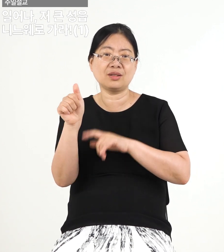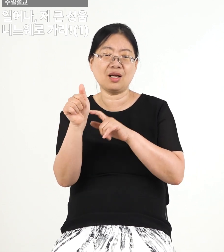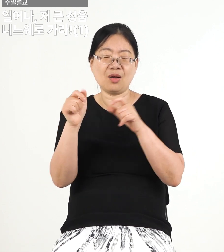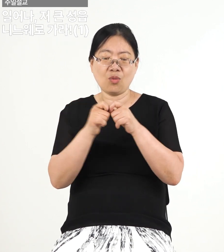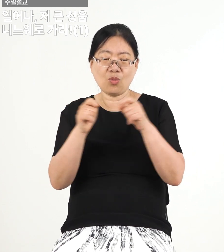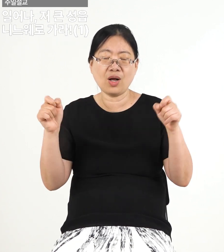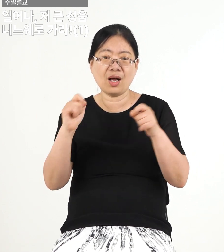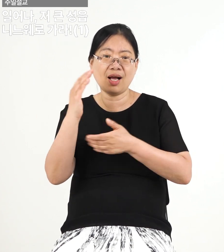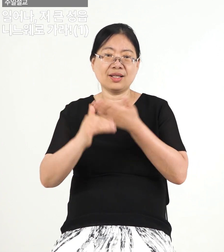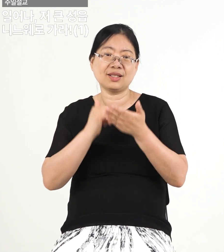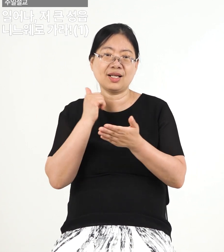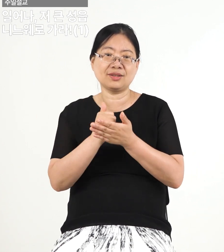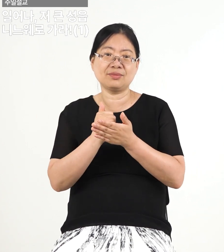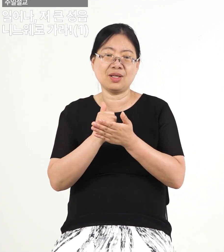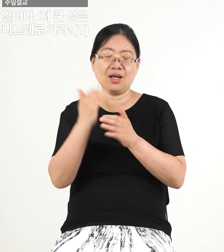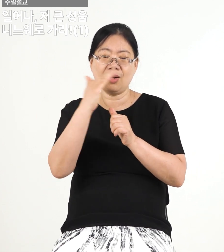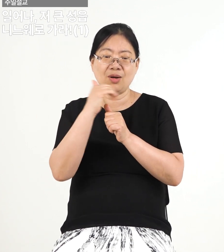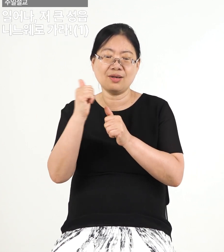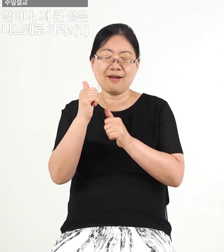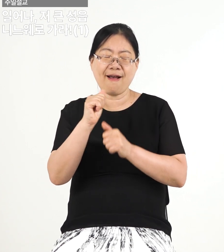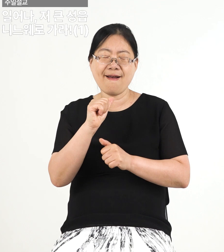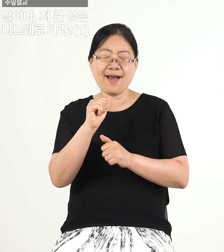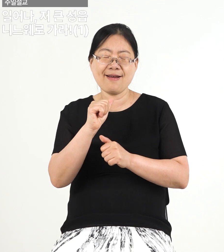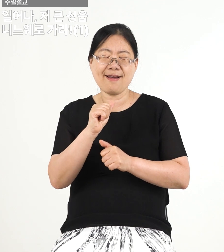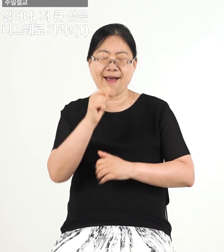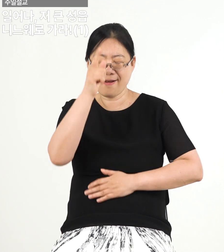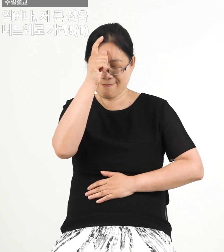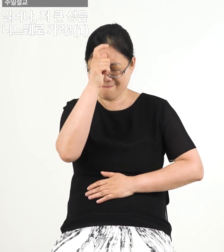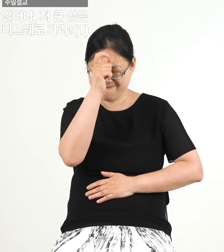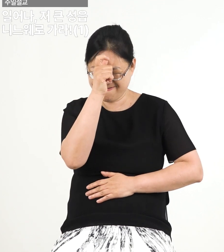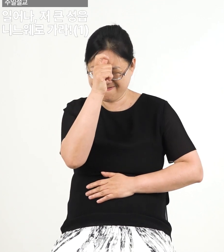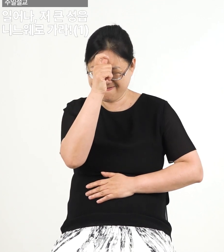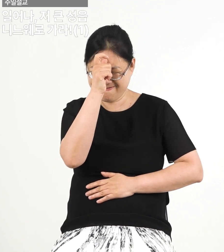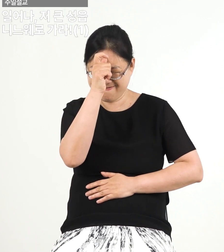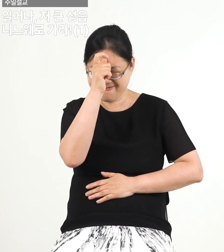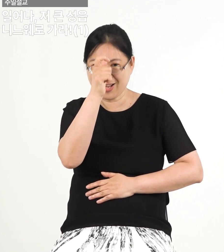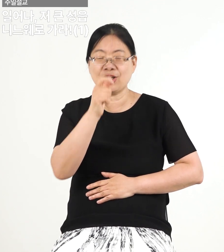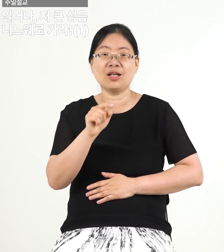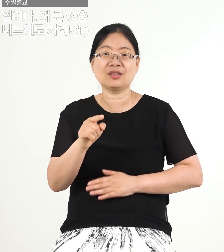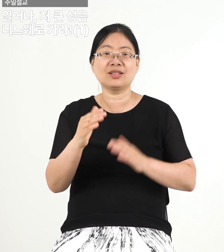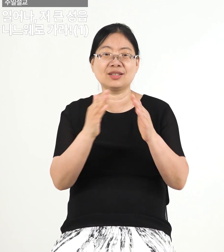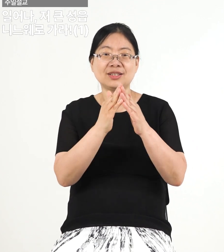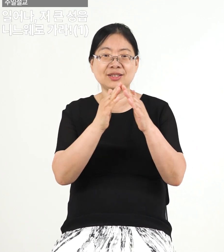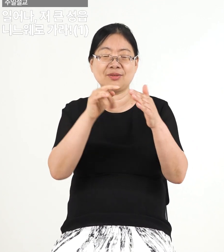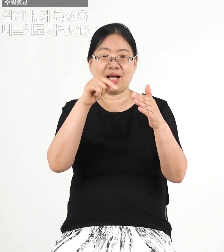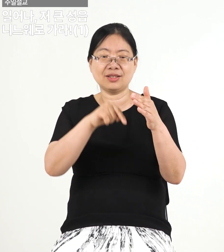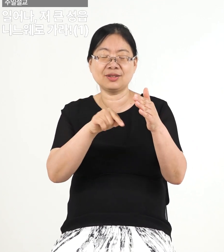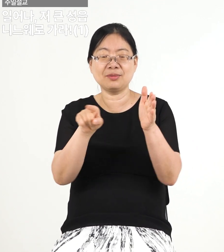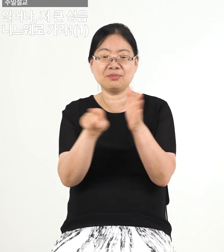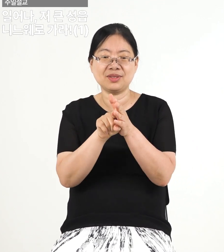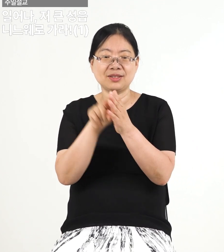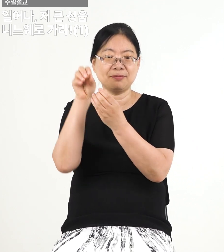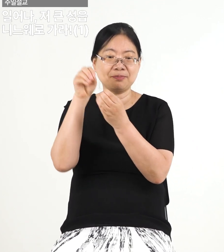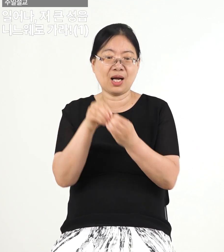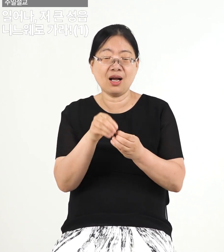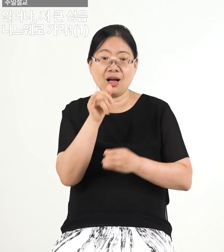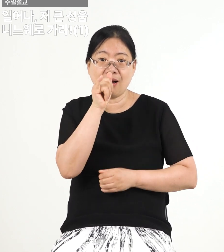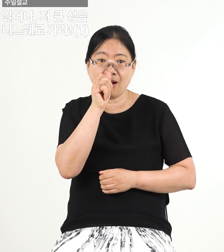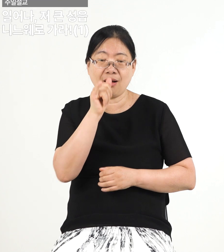오랜 동안 하나님의 부름 앞에 버텼어요. 그 집안은 대대로 믿는 집안인데